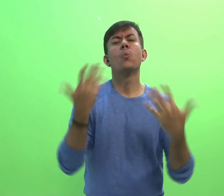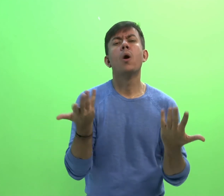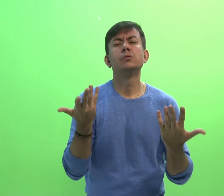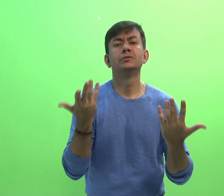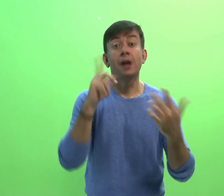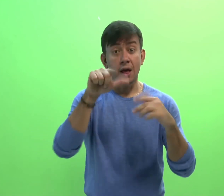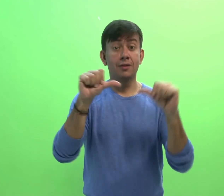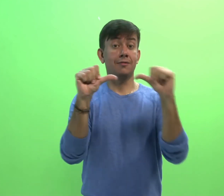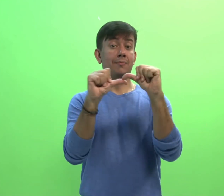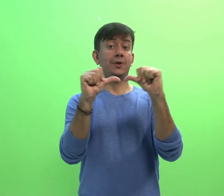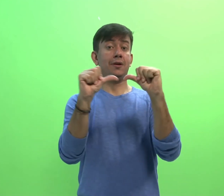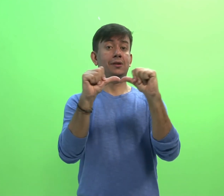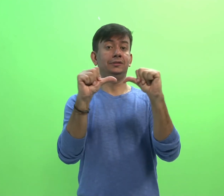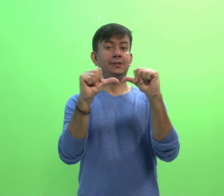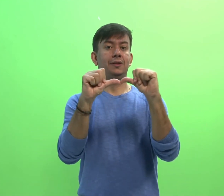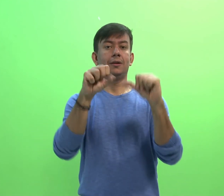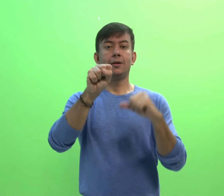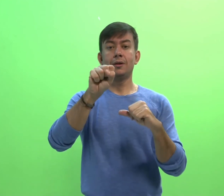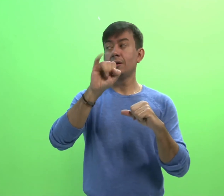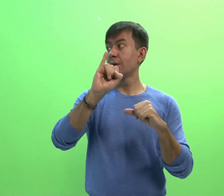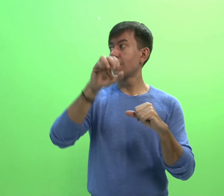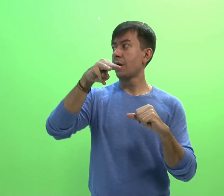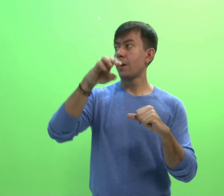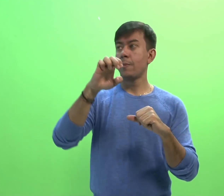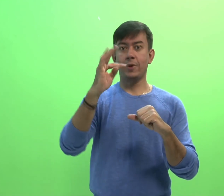O mesmo movimento, então, um movimento simétrico.